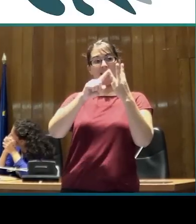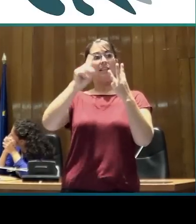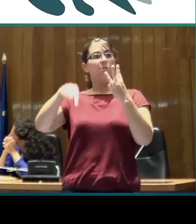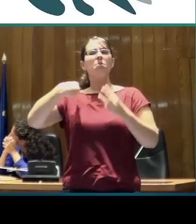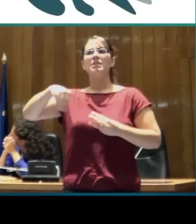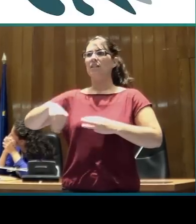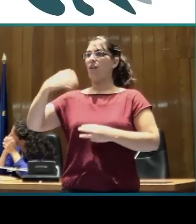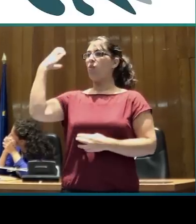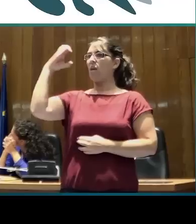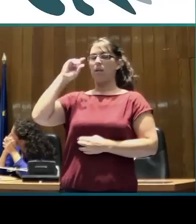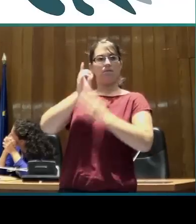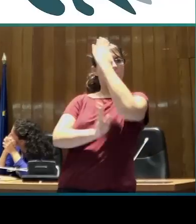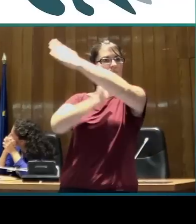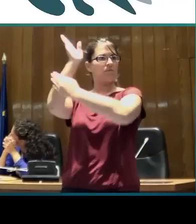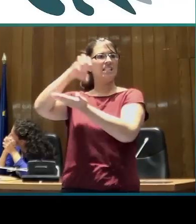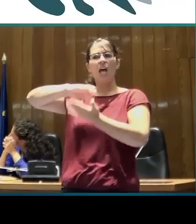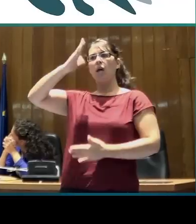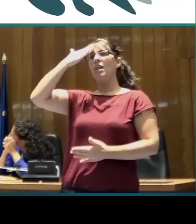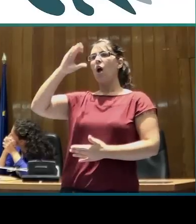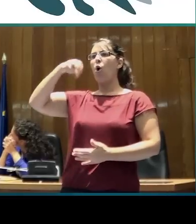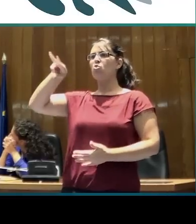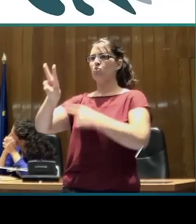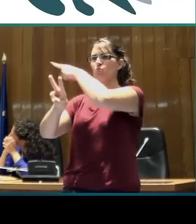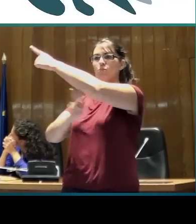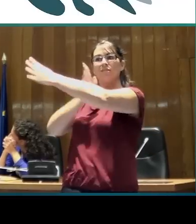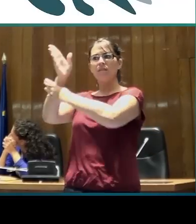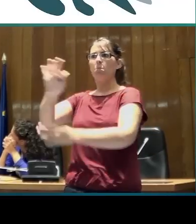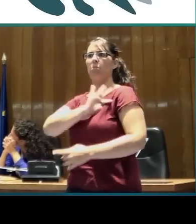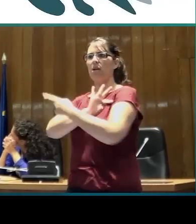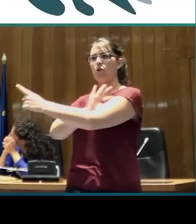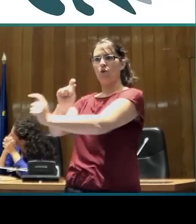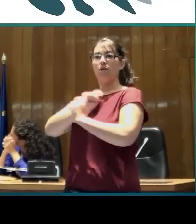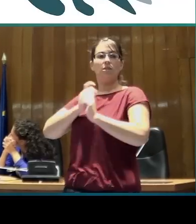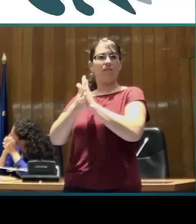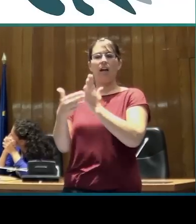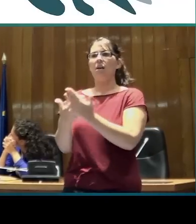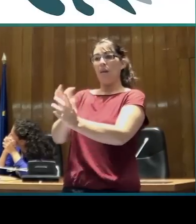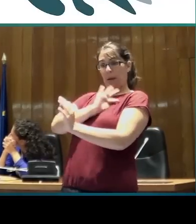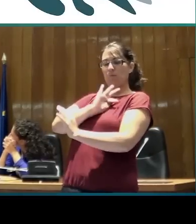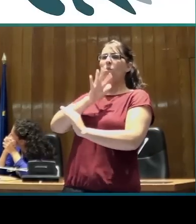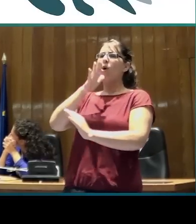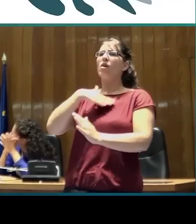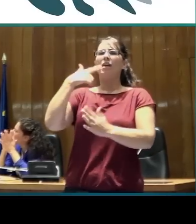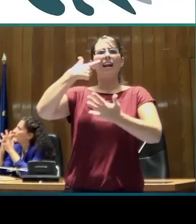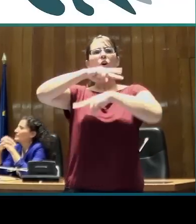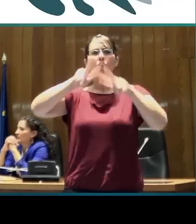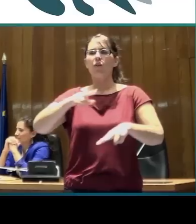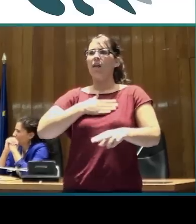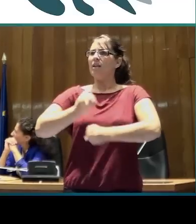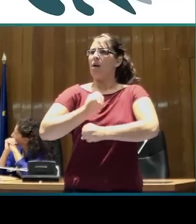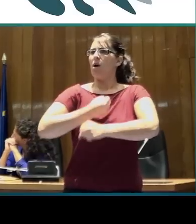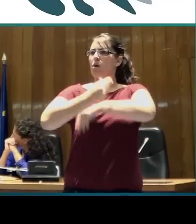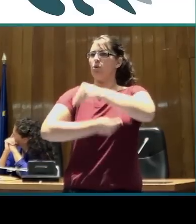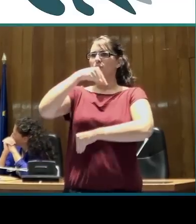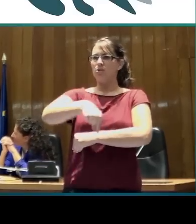en la sede central de la ONU, reconoce a nivel mundial la exitosa evolución de las políticas sociales en materia de discapacidad desarrolladas en España.